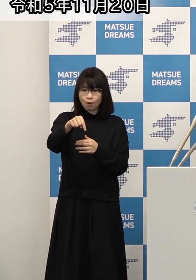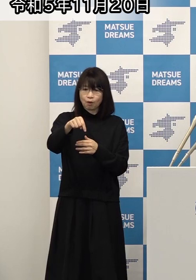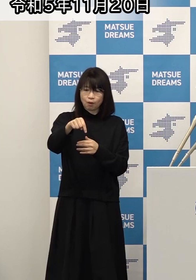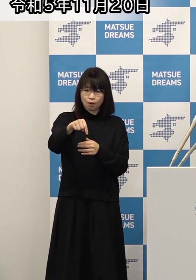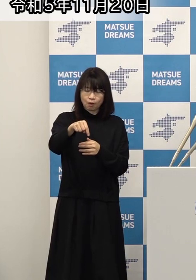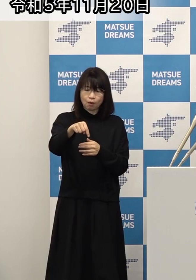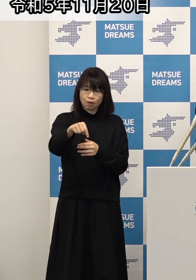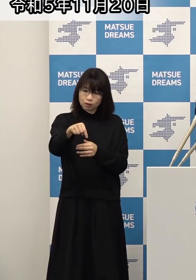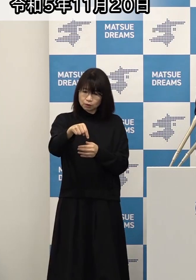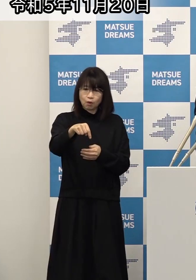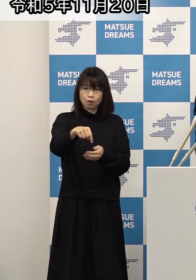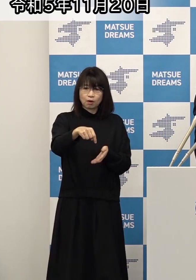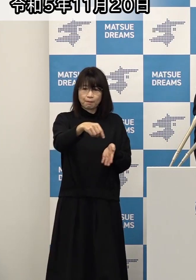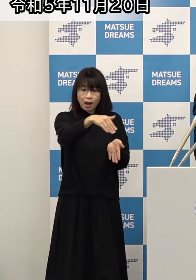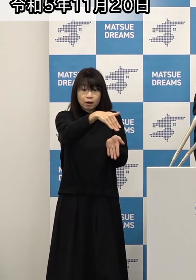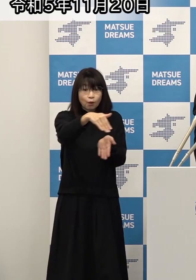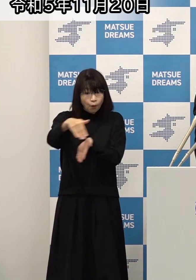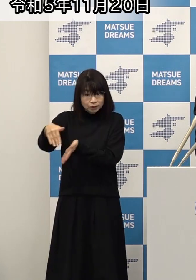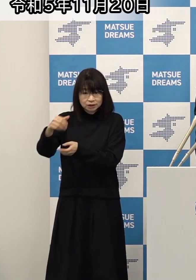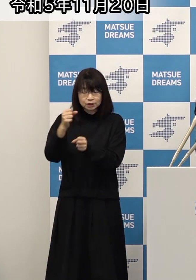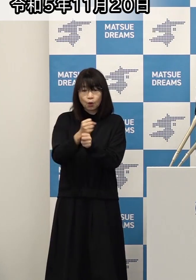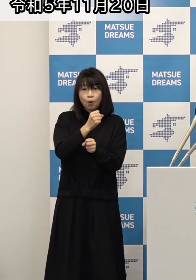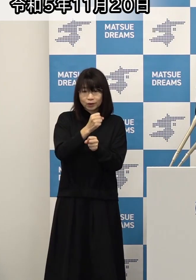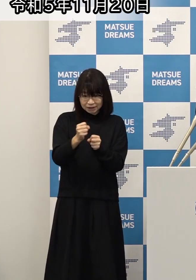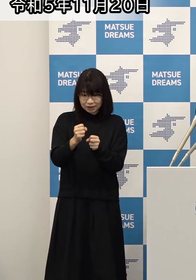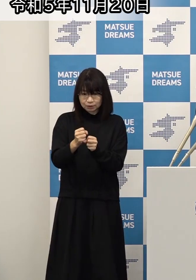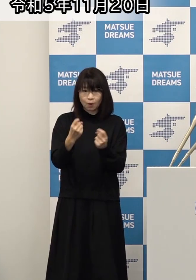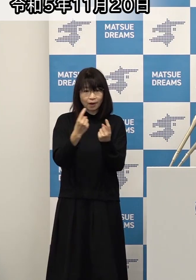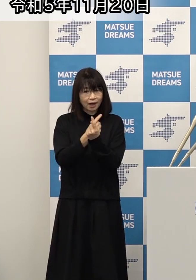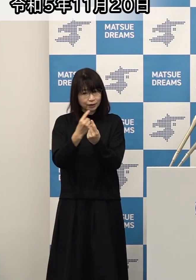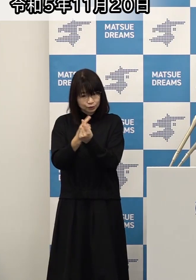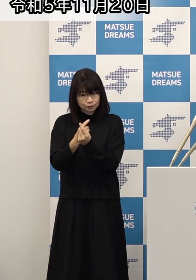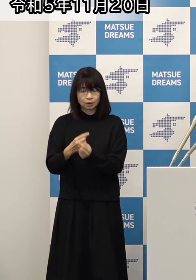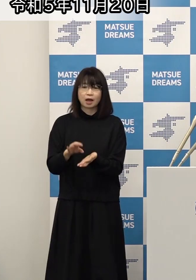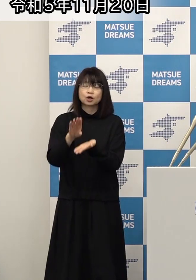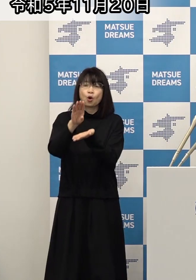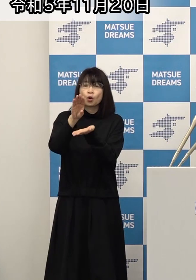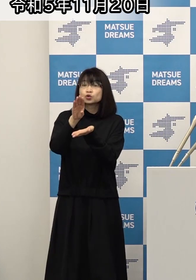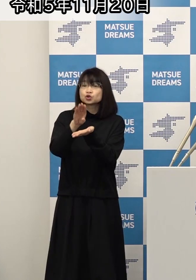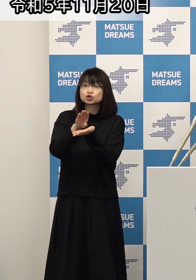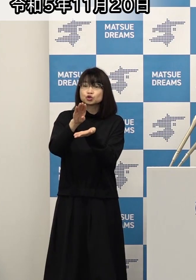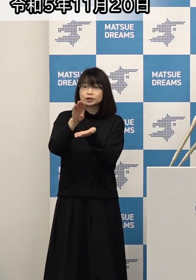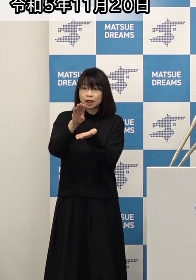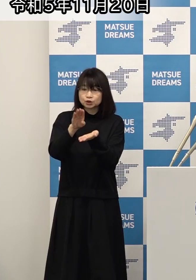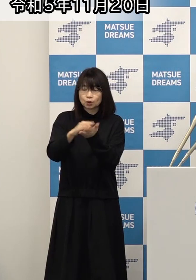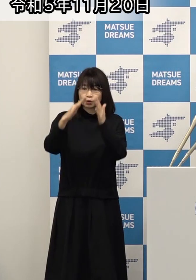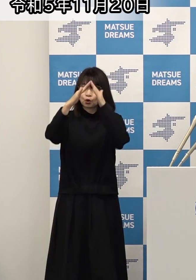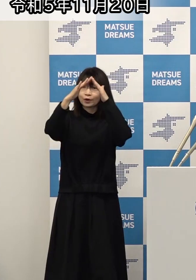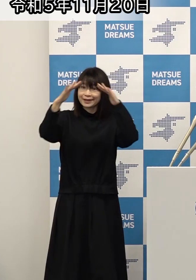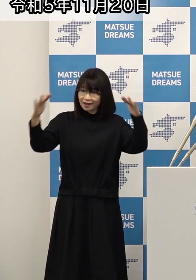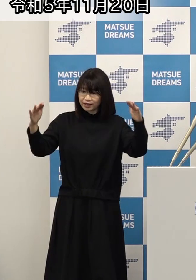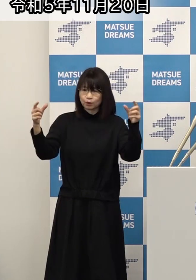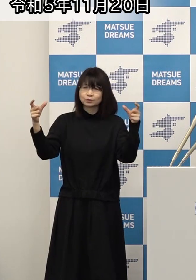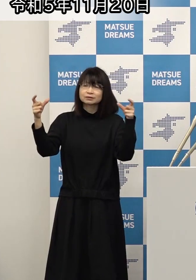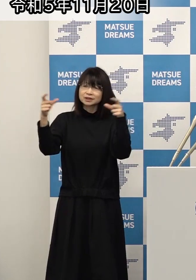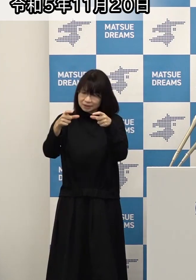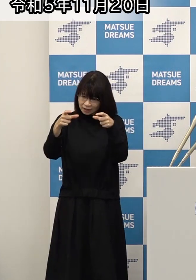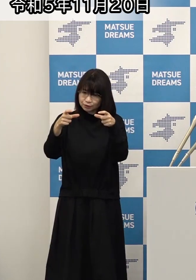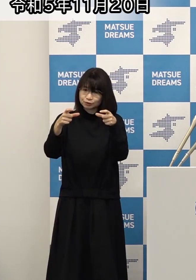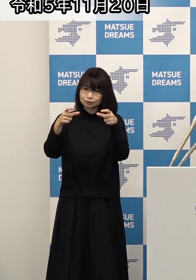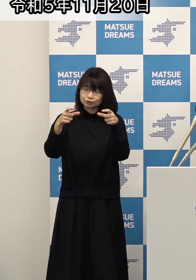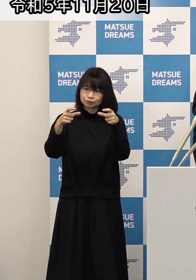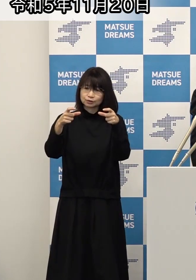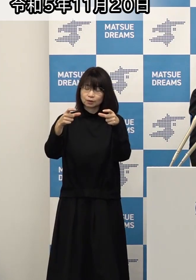更でありましたり、駐車場の出入り口の屋根の寸法を小さくするということでありまし